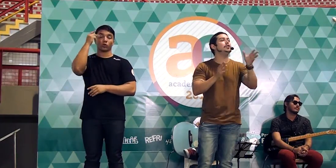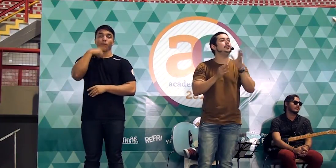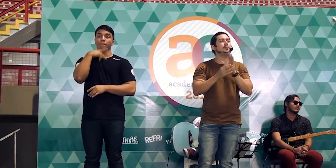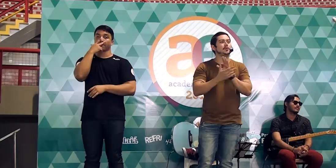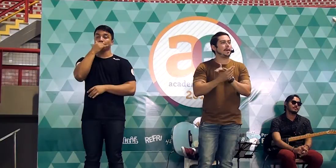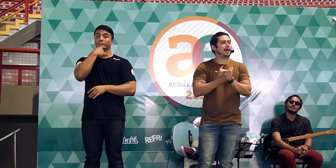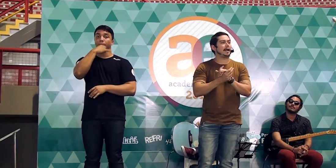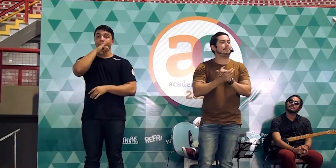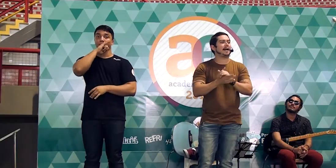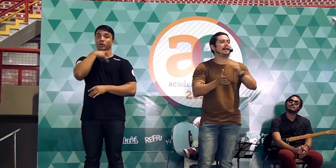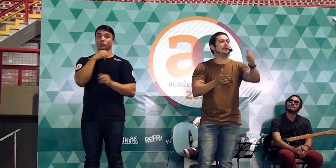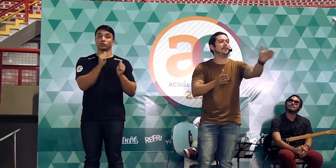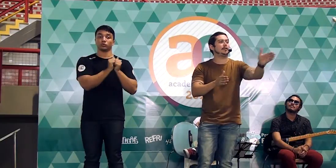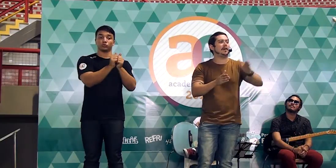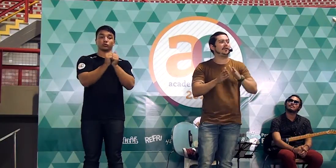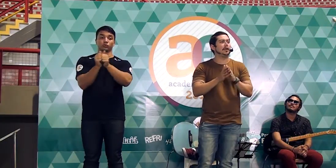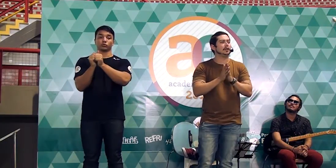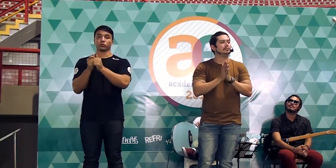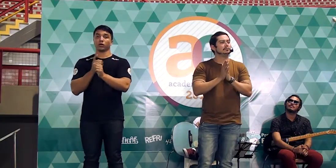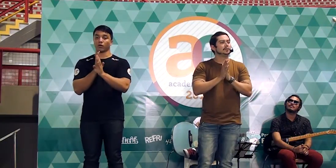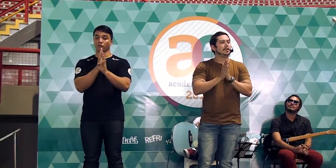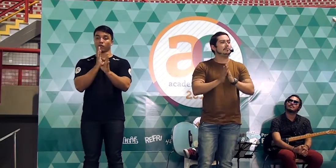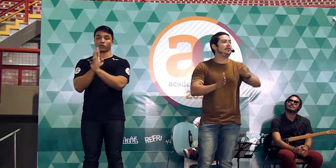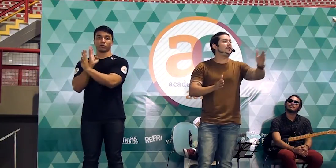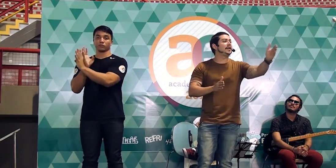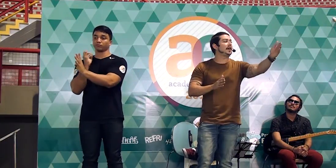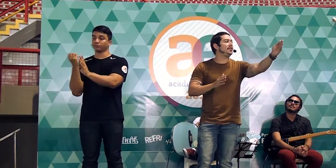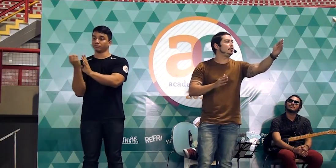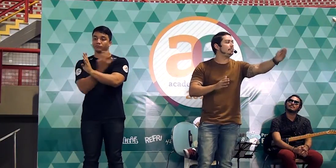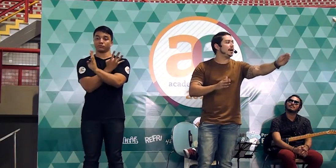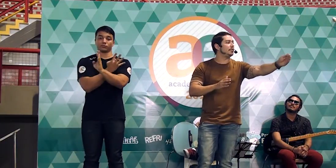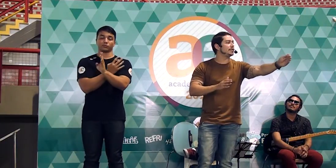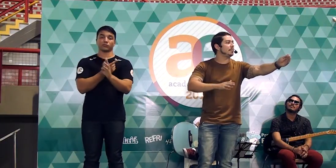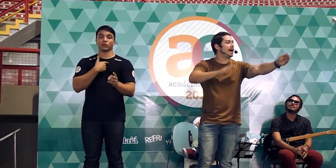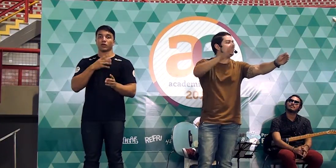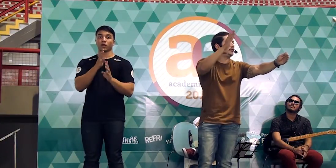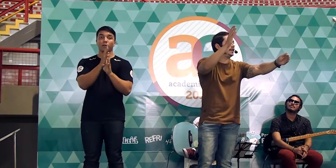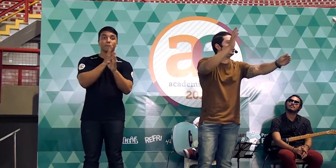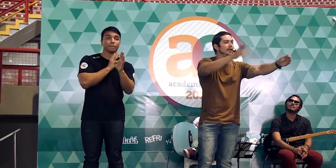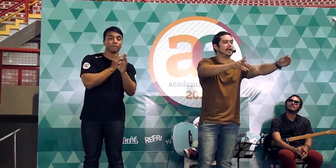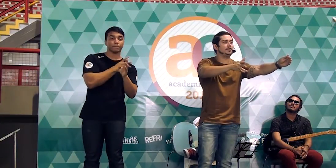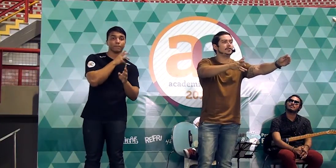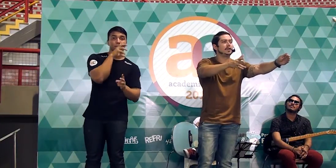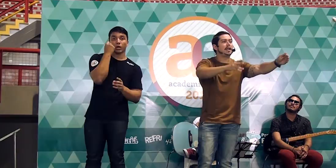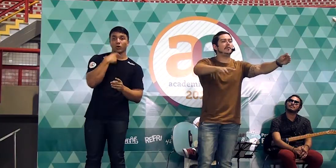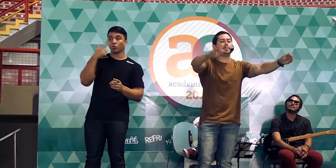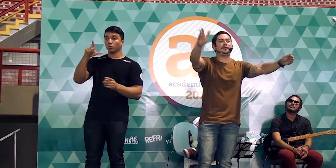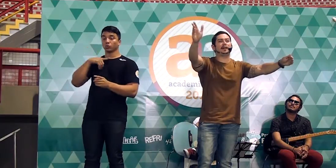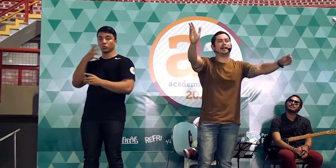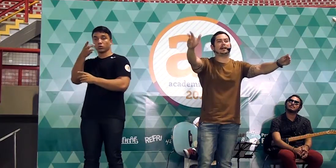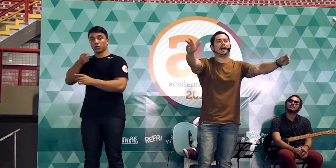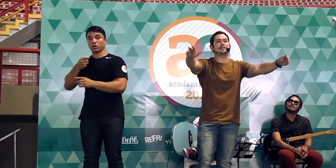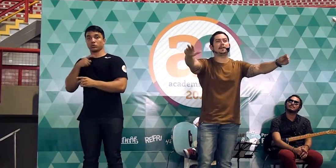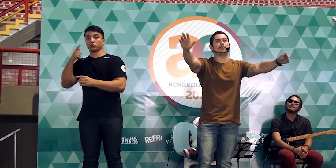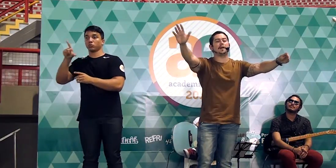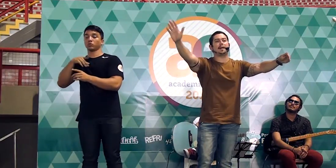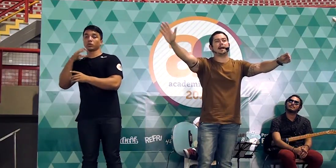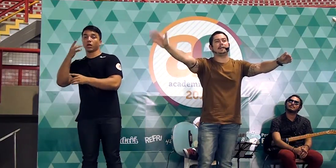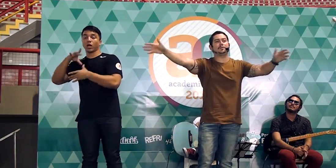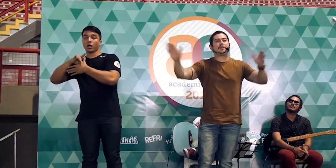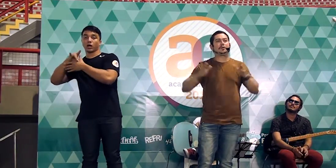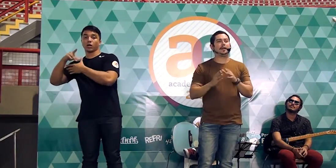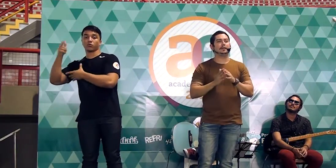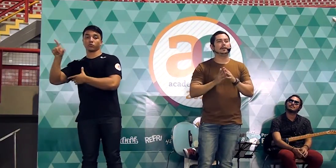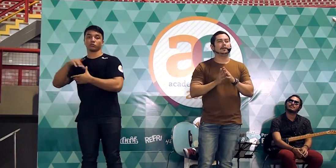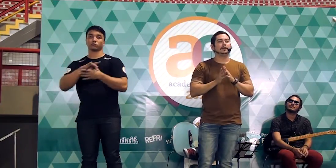levar os meninos para o supermercado, para cada um ficar numa fila. Meu filho fica na fila do pão, que seu pai vai para a fila do leite, eu vou para a fila da carne, seu outro vai